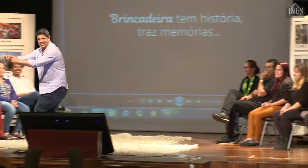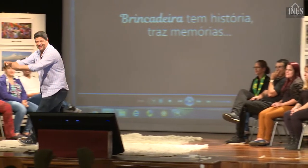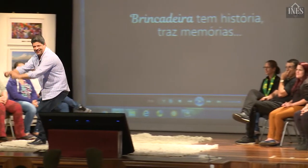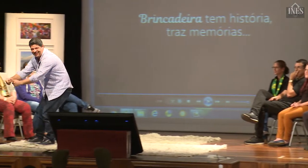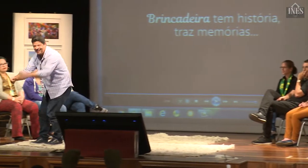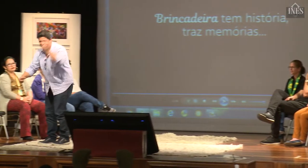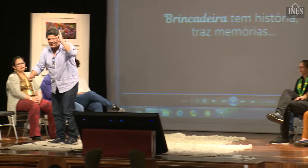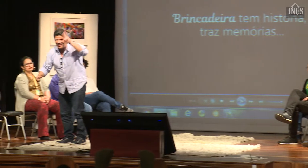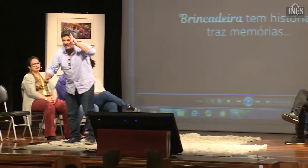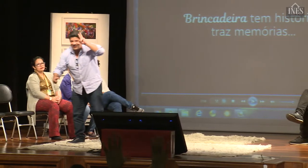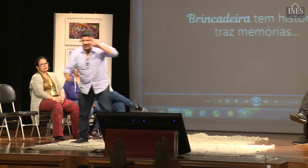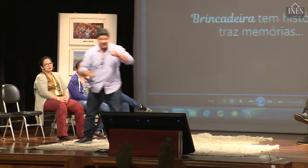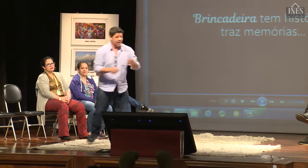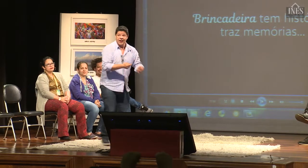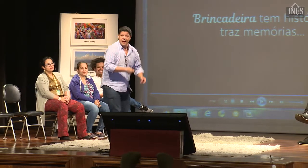3 buracos separados.